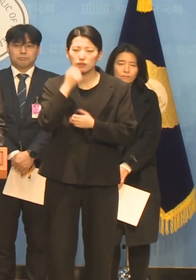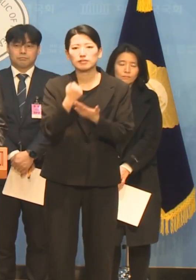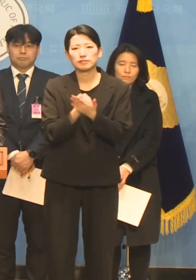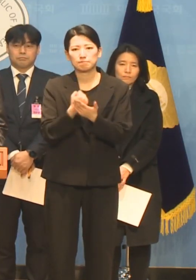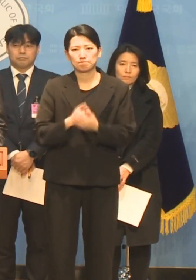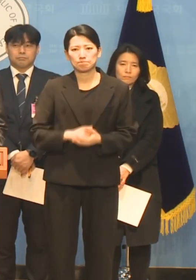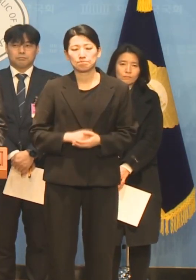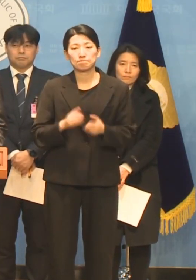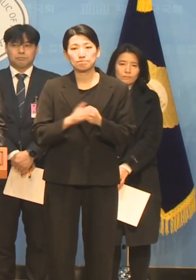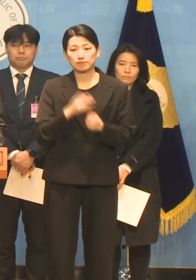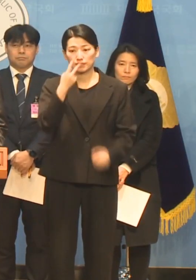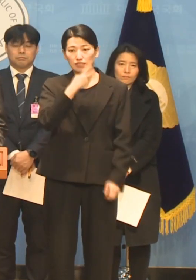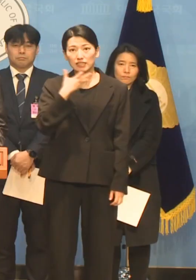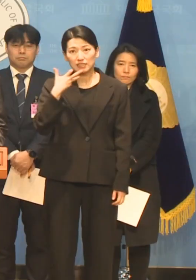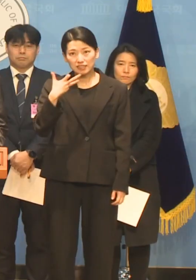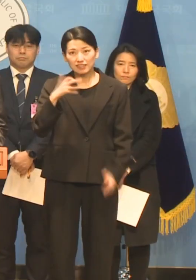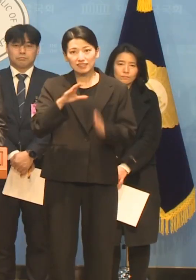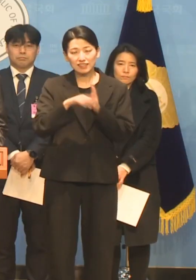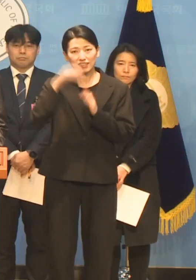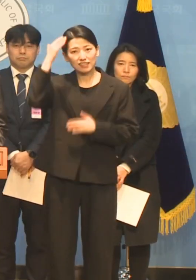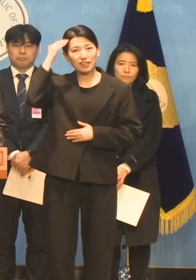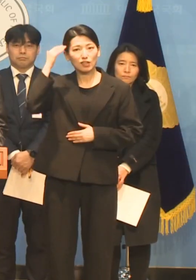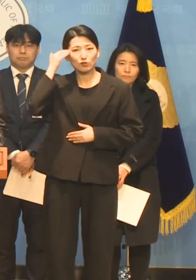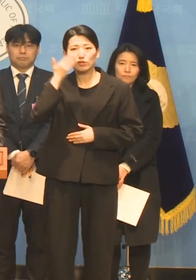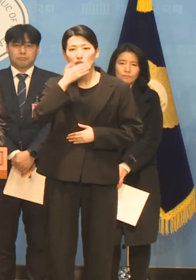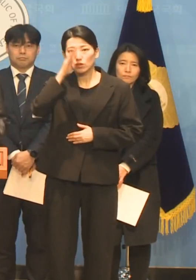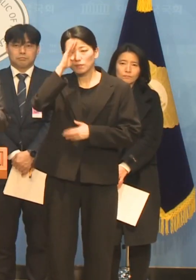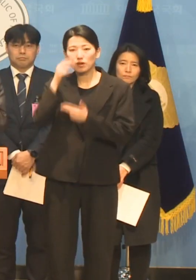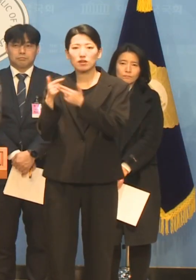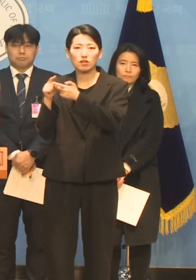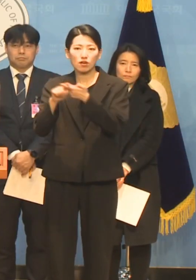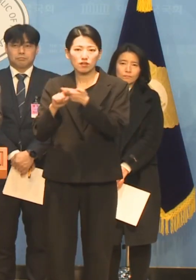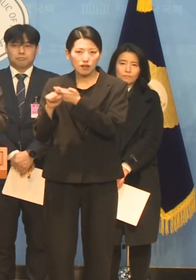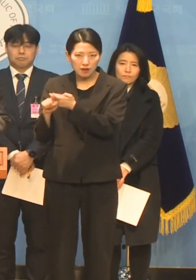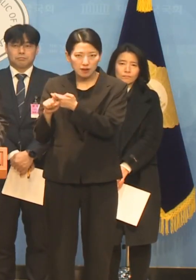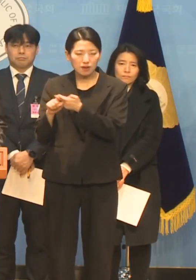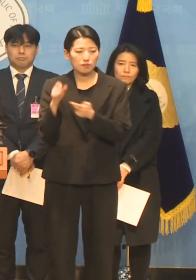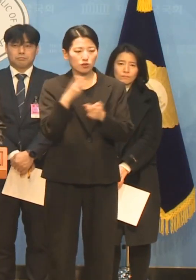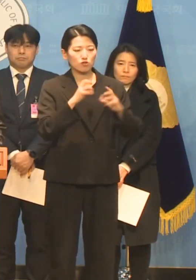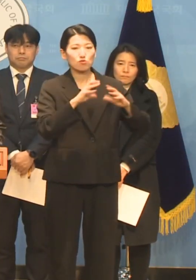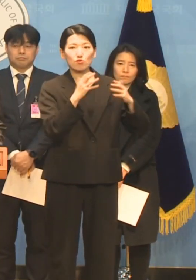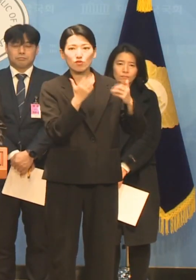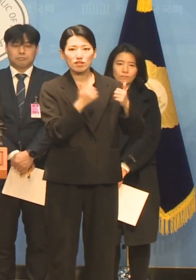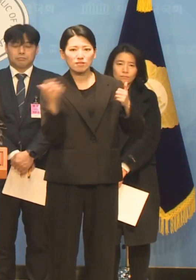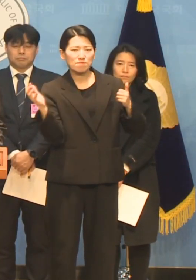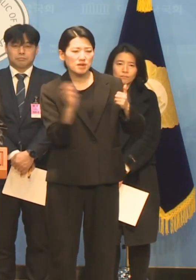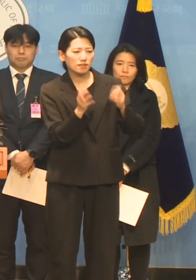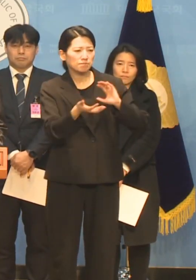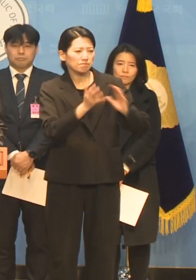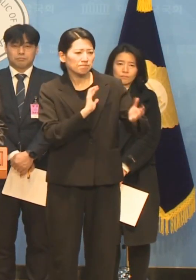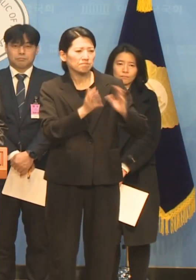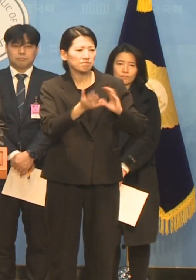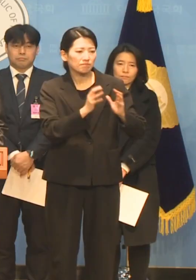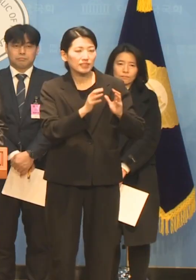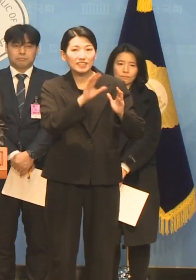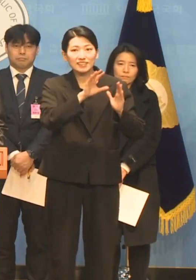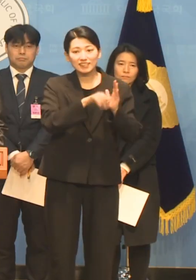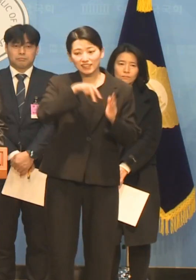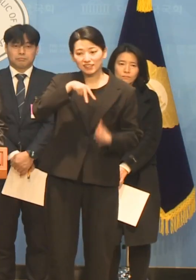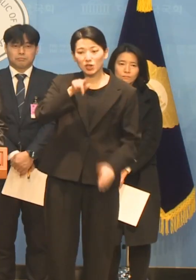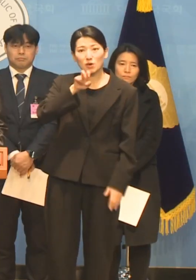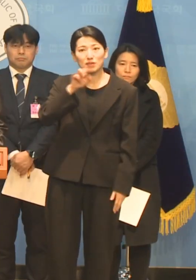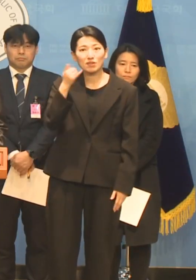2018년에 저희 대한당뇨병연합과 의료기관에서 국회 토론회를 통해서 그때 서미아 의원님께서 인권위원으로